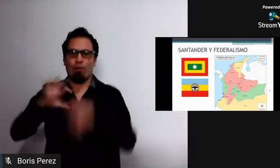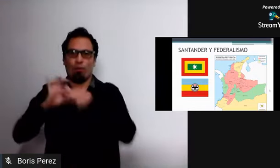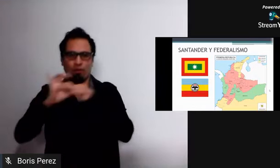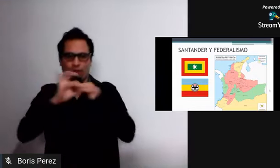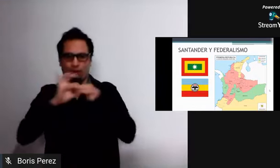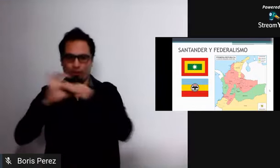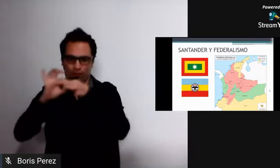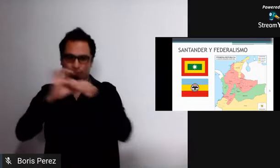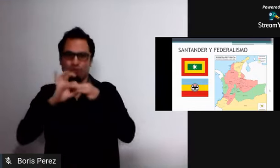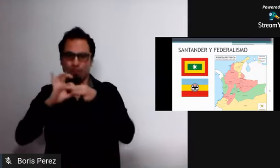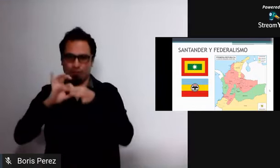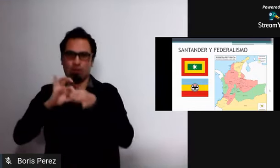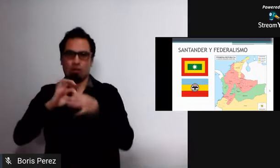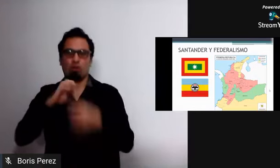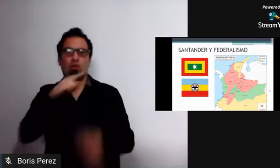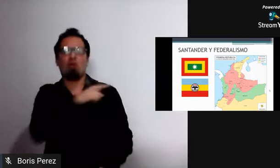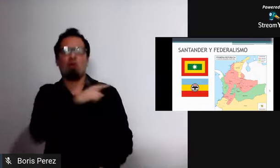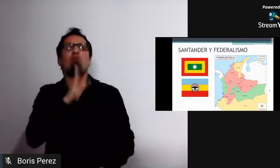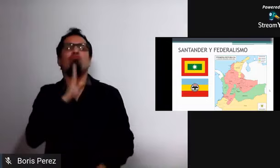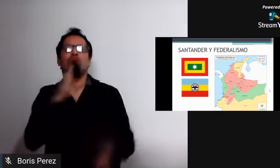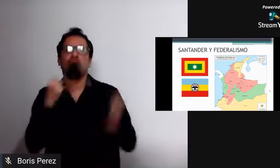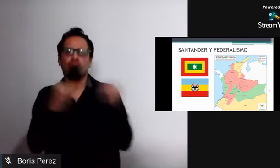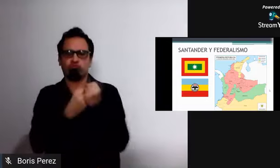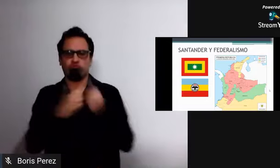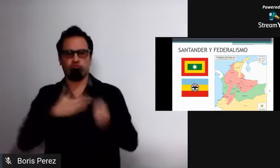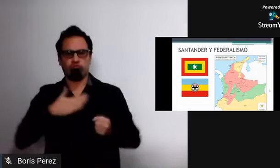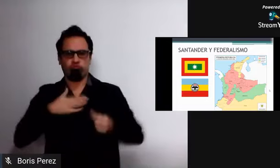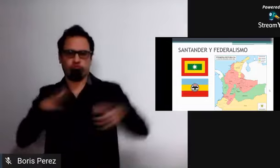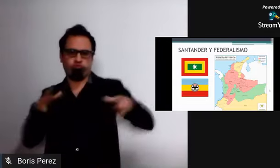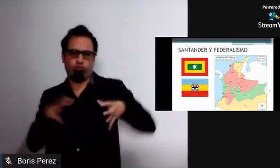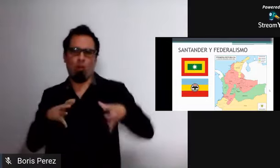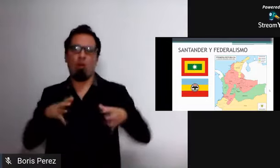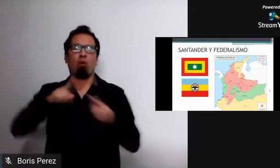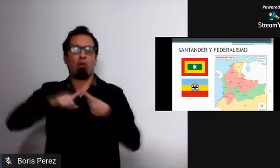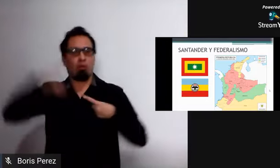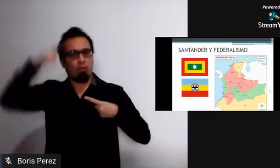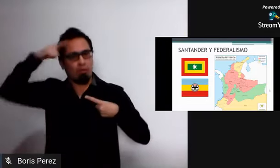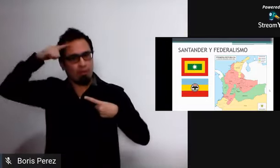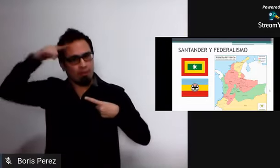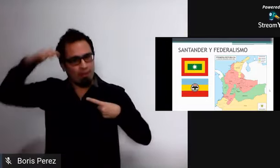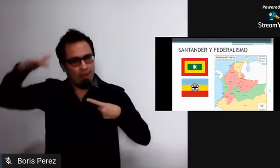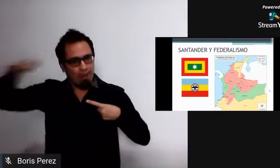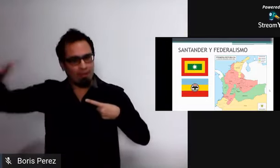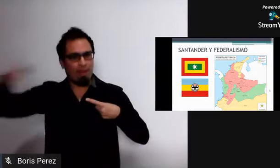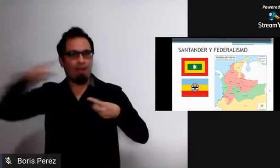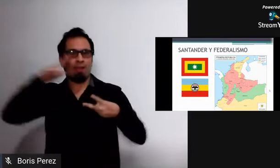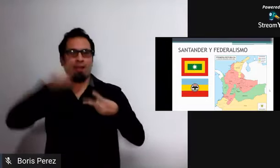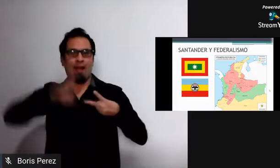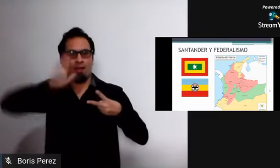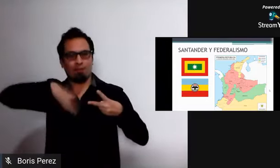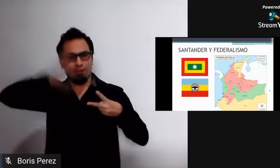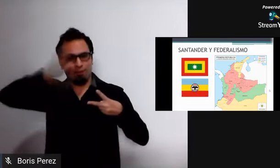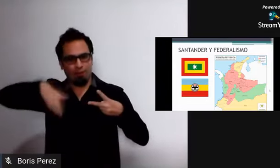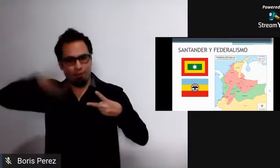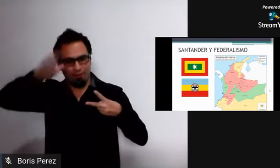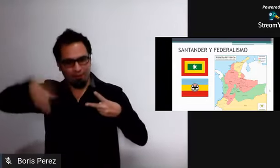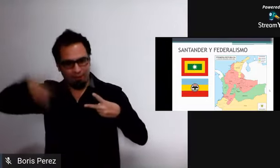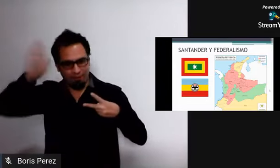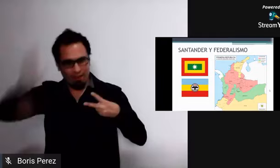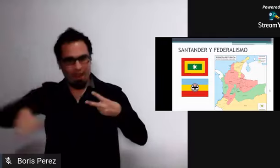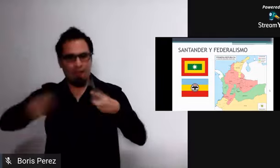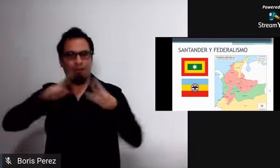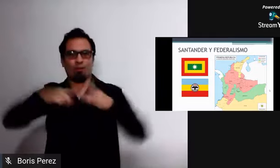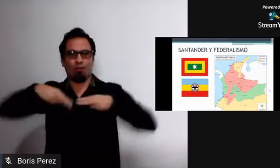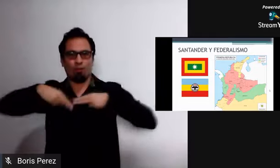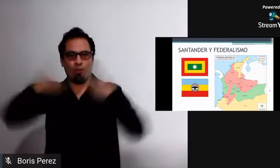En un momento se le llamó a esa zona la provincia y estaba siendo respaldada por